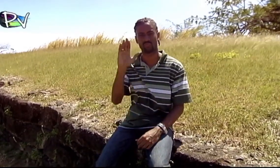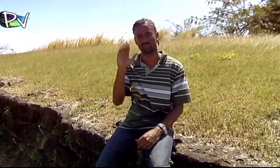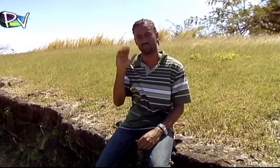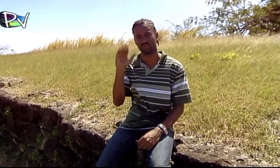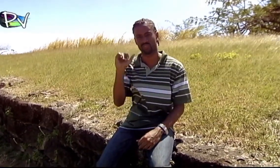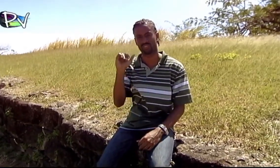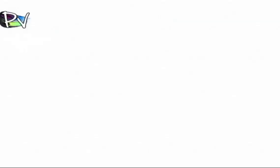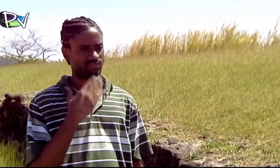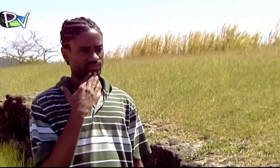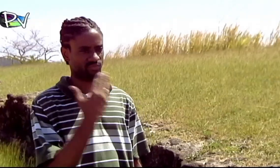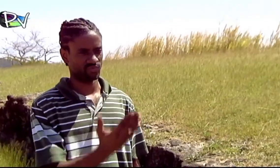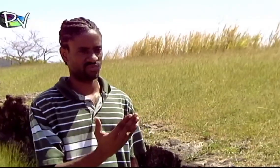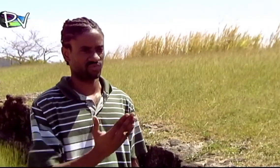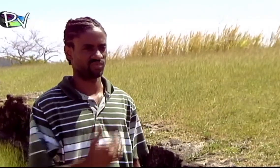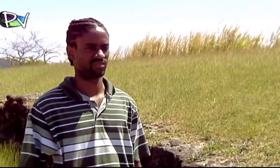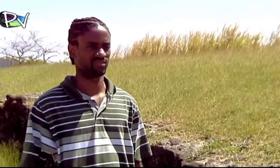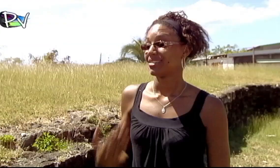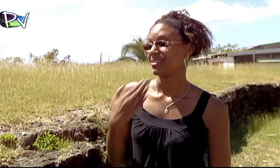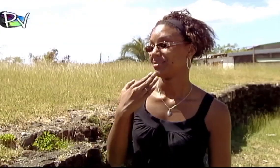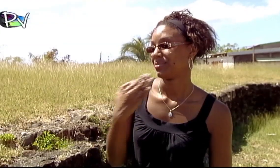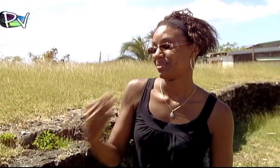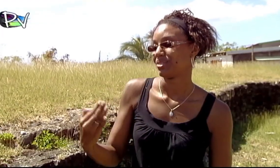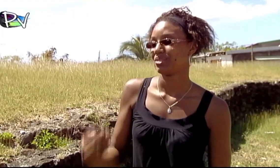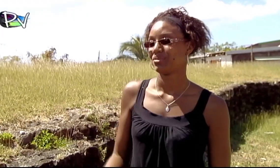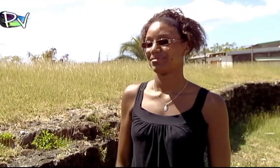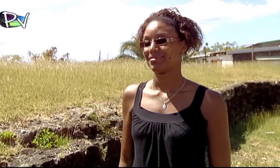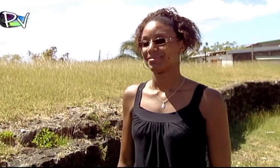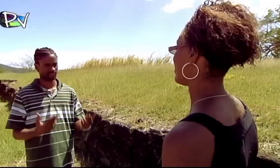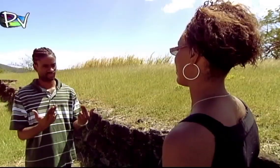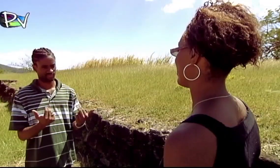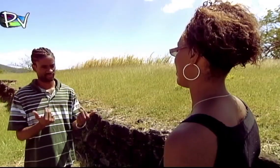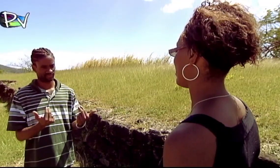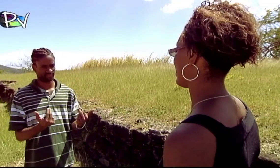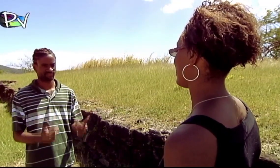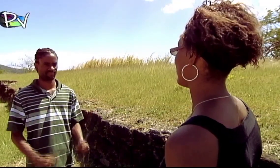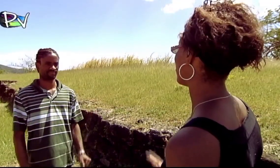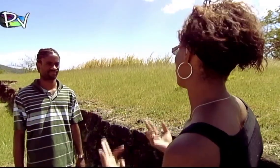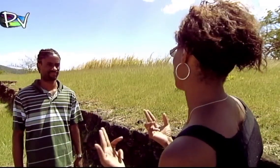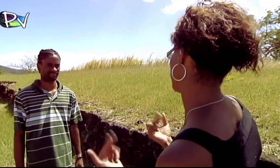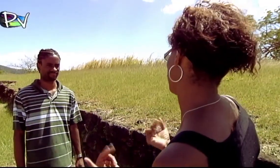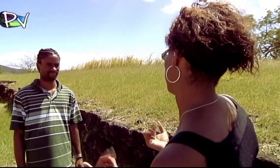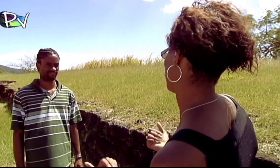Au revoir. Bonjour. Bonjour. Ça va? Ça